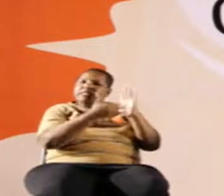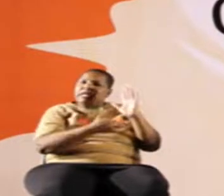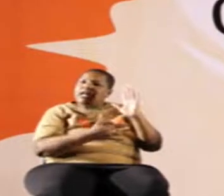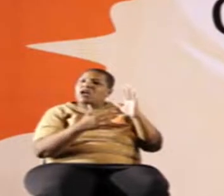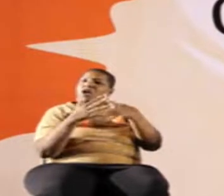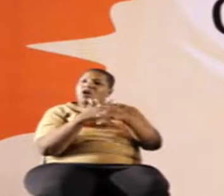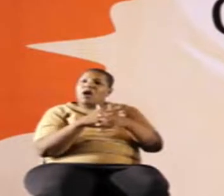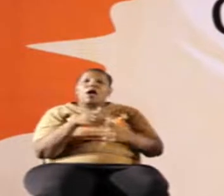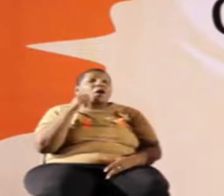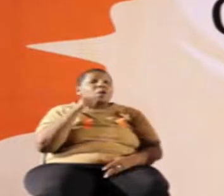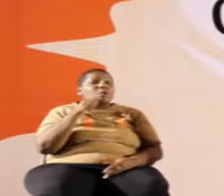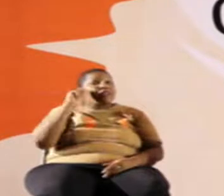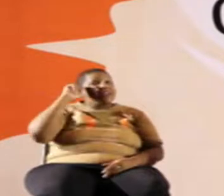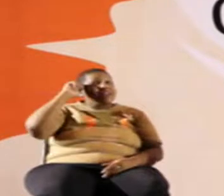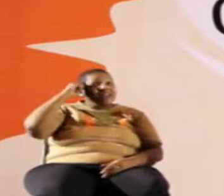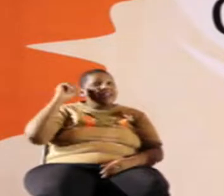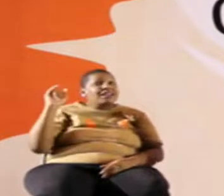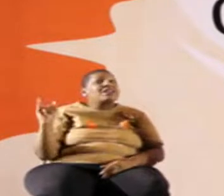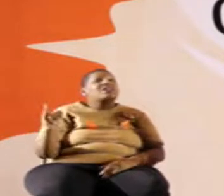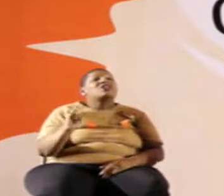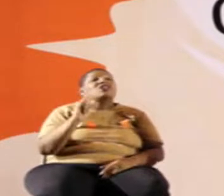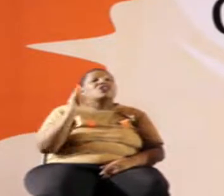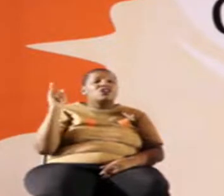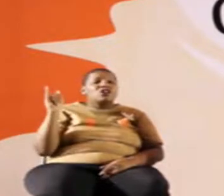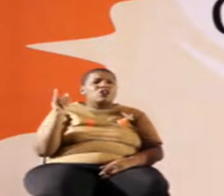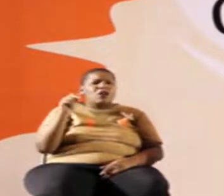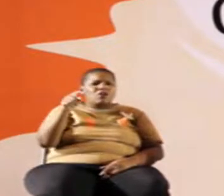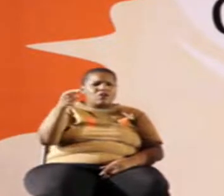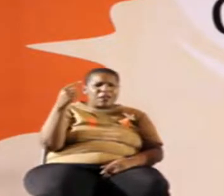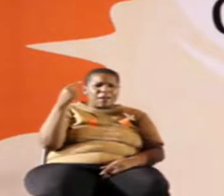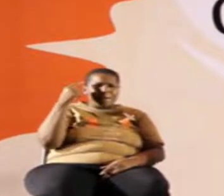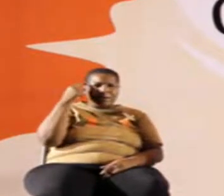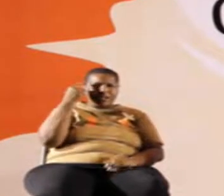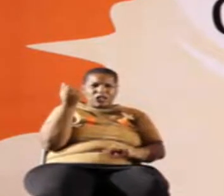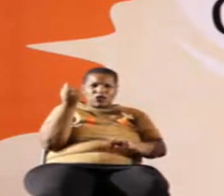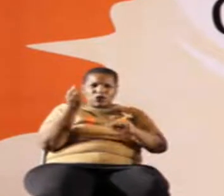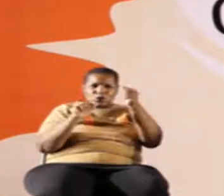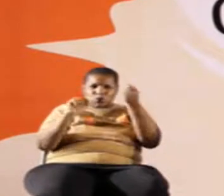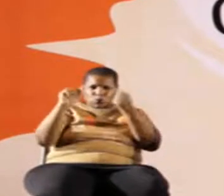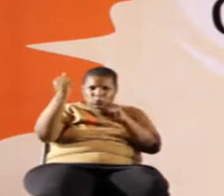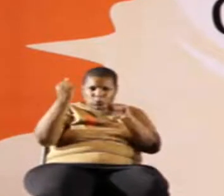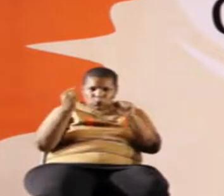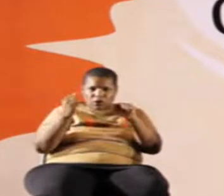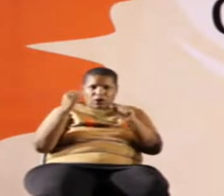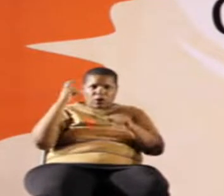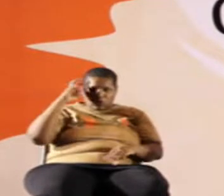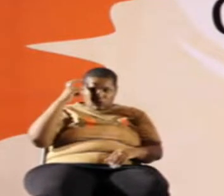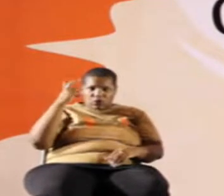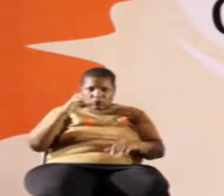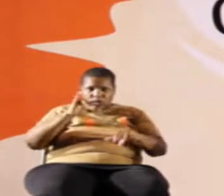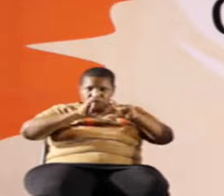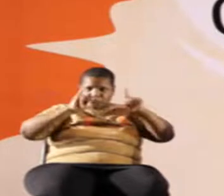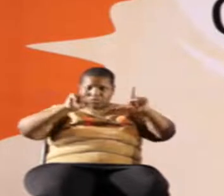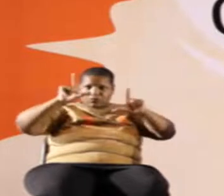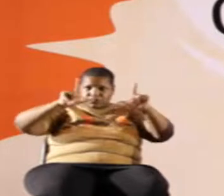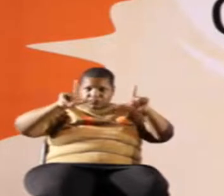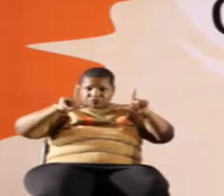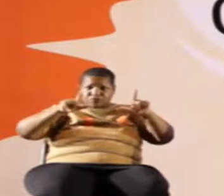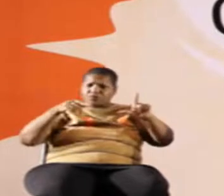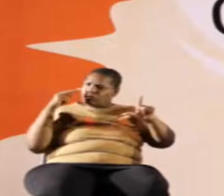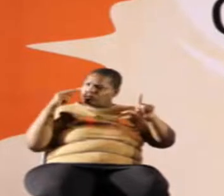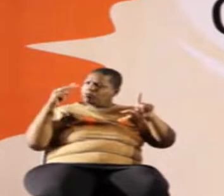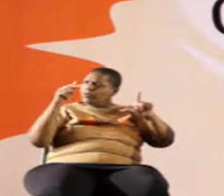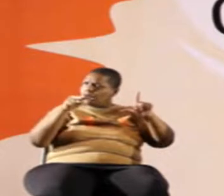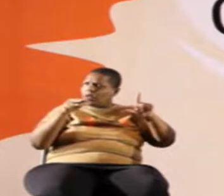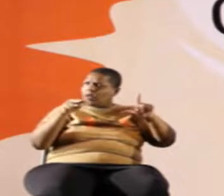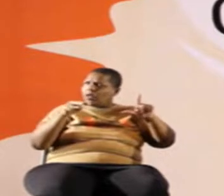as mulheres negras têm um papel fundamental, ainda que quando você pense na indústria cultural, na cultura midiática industrial, você vê lá um